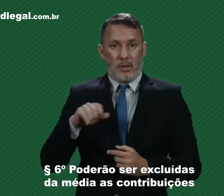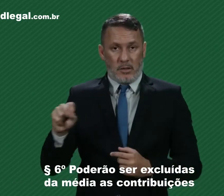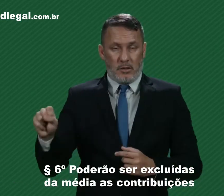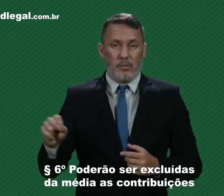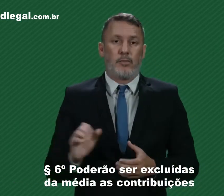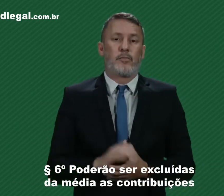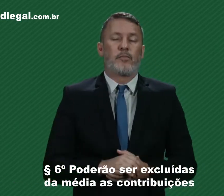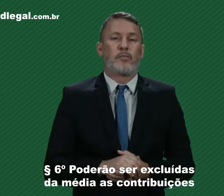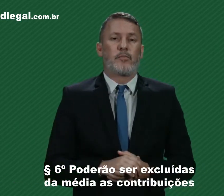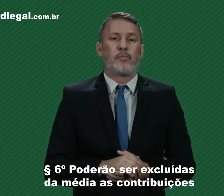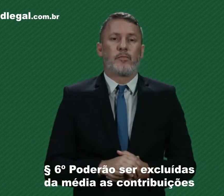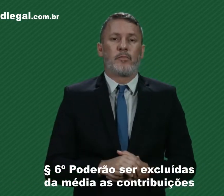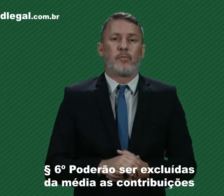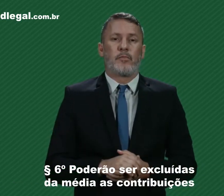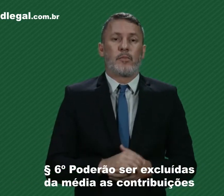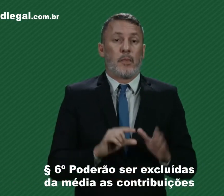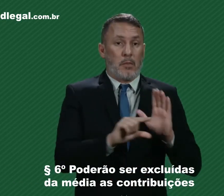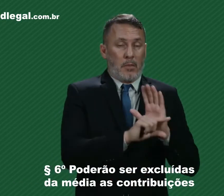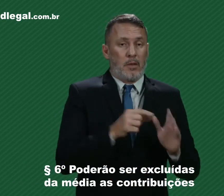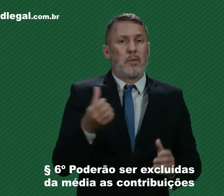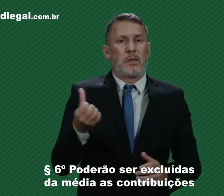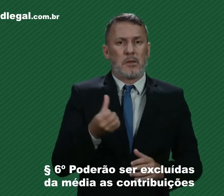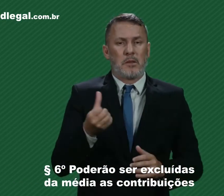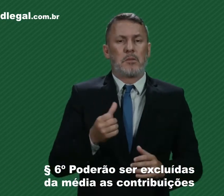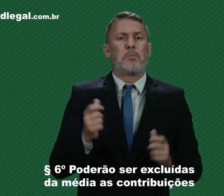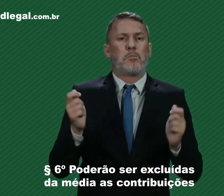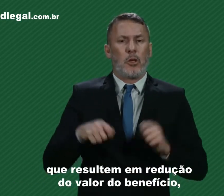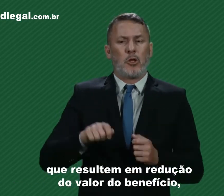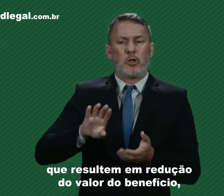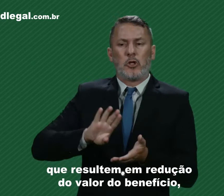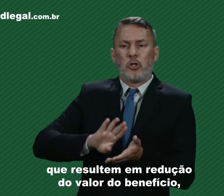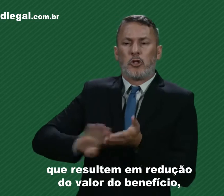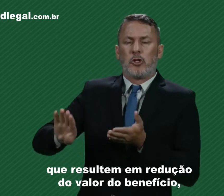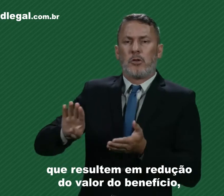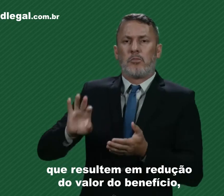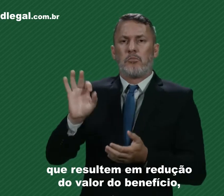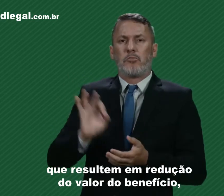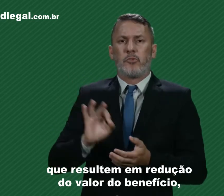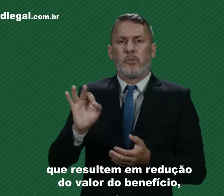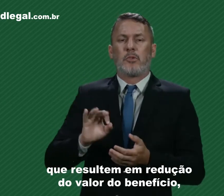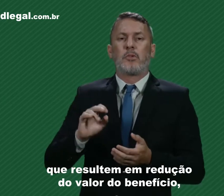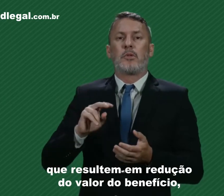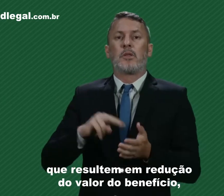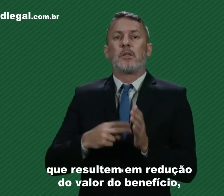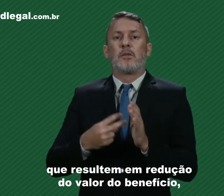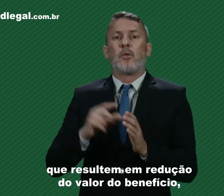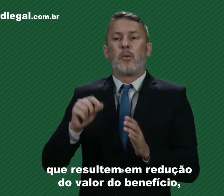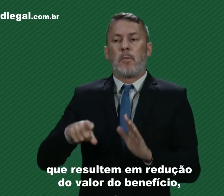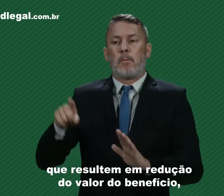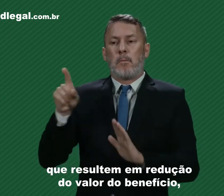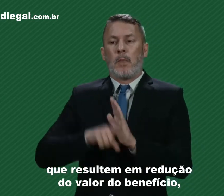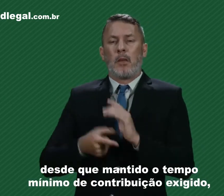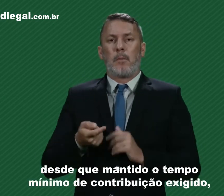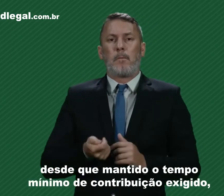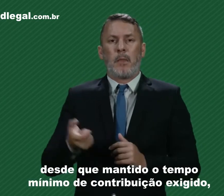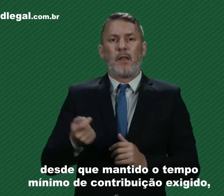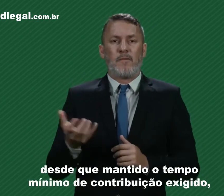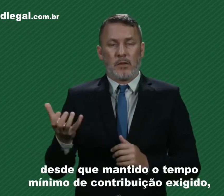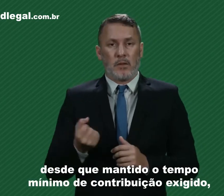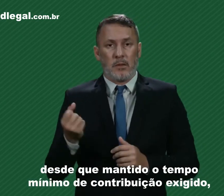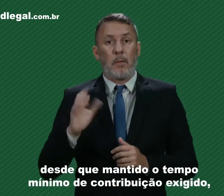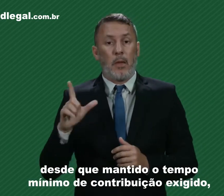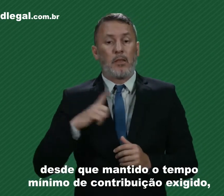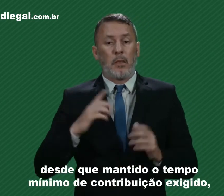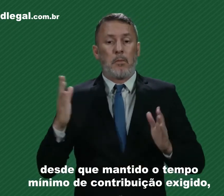6º. Poderão ser excluídas da média as contribuições que resultem em redução do valor do benefício, desde